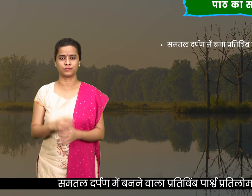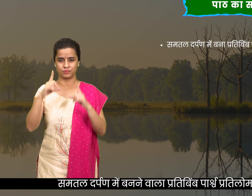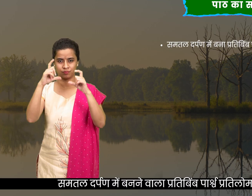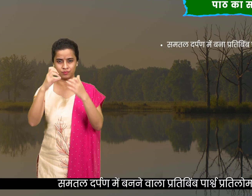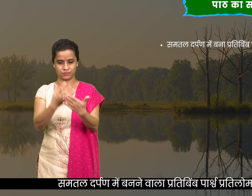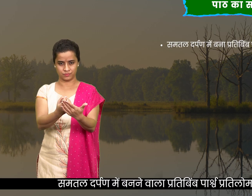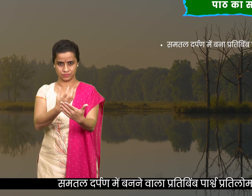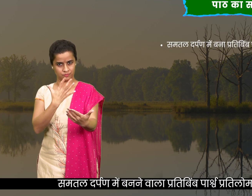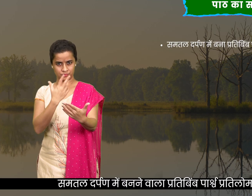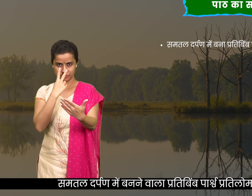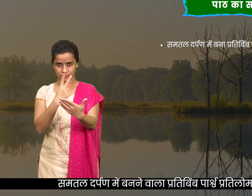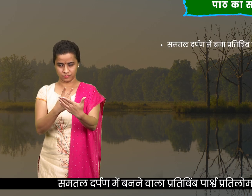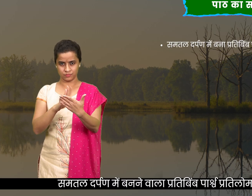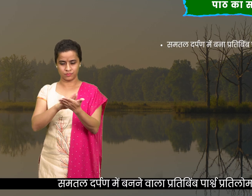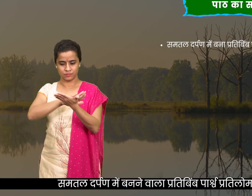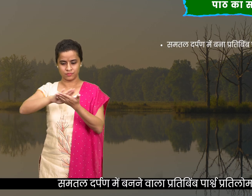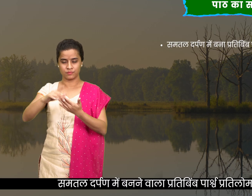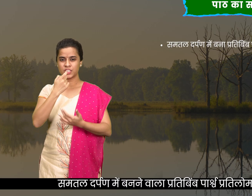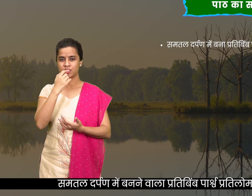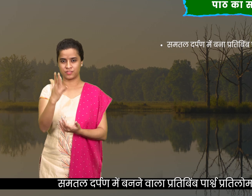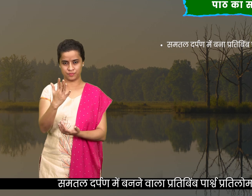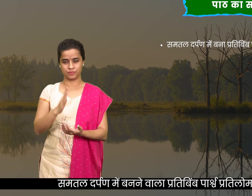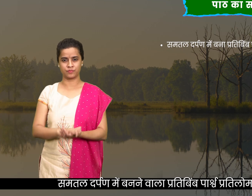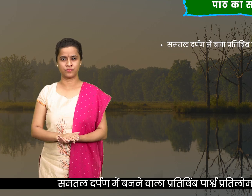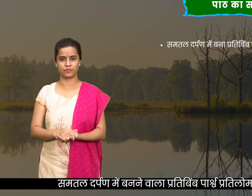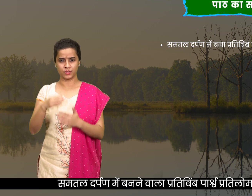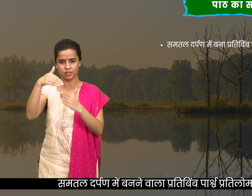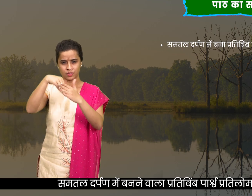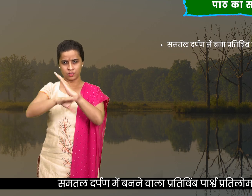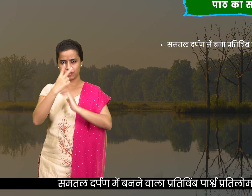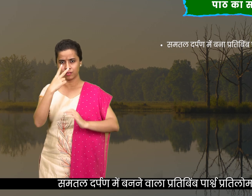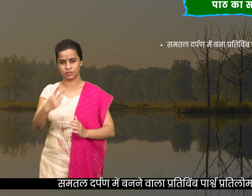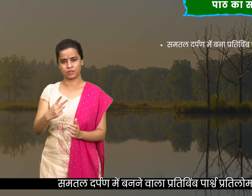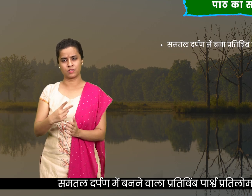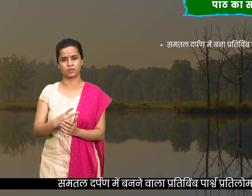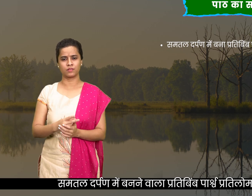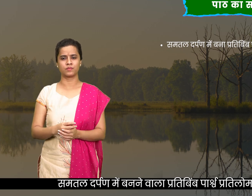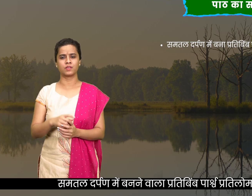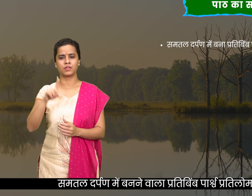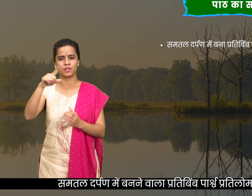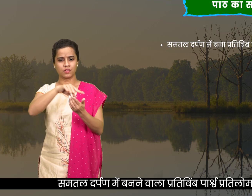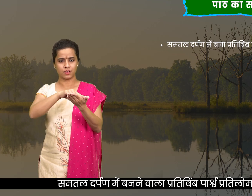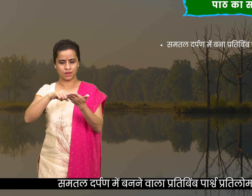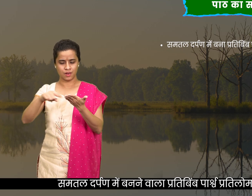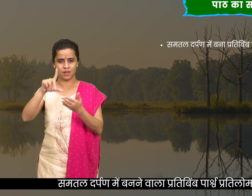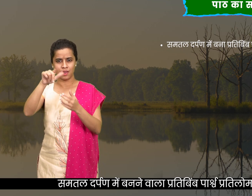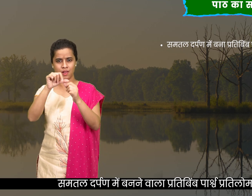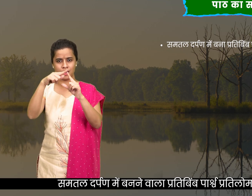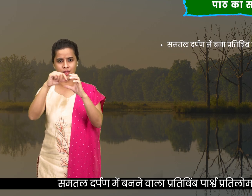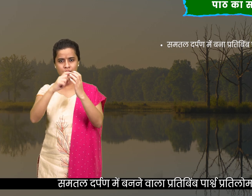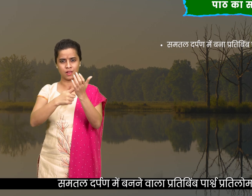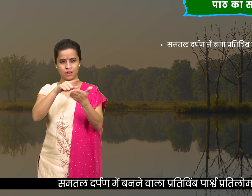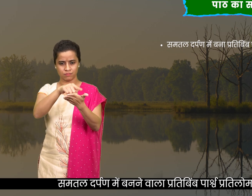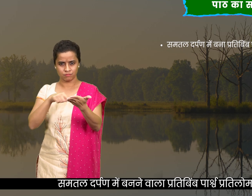समतल दर्पण में बनने वाला प्रतिबिंब पार्श्व प्रतिलोमन से गुजरता है।